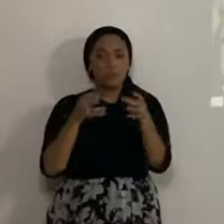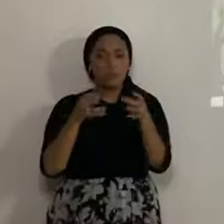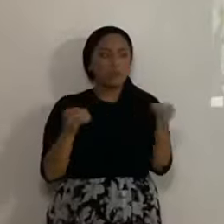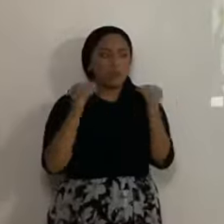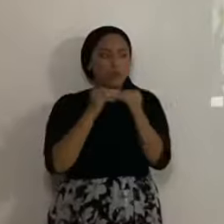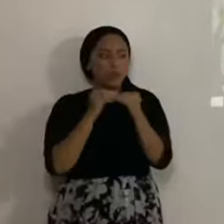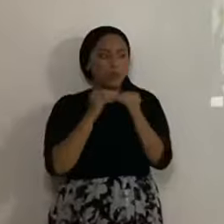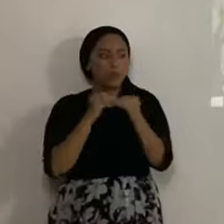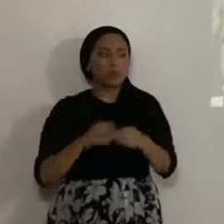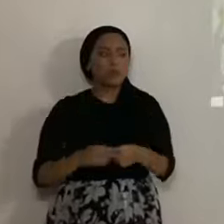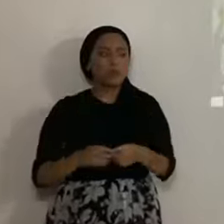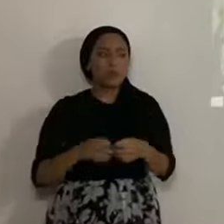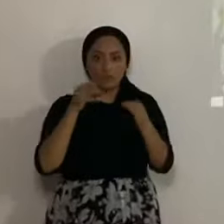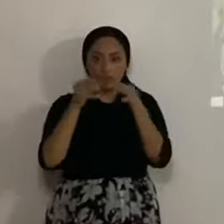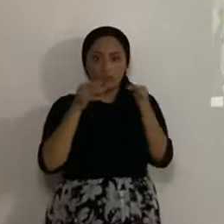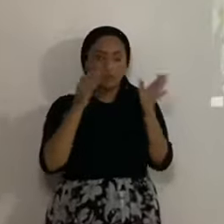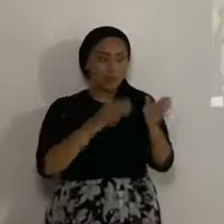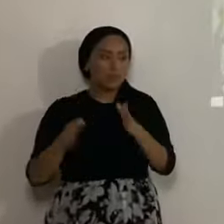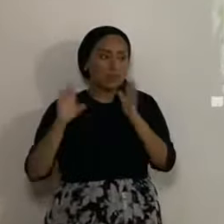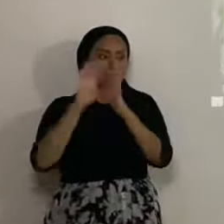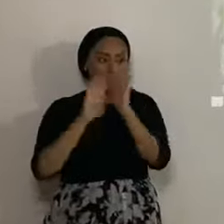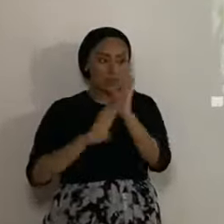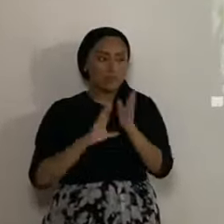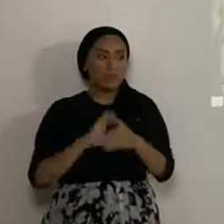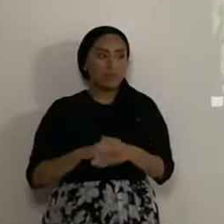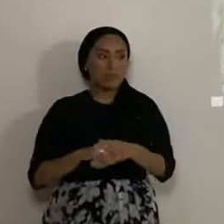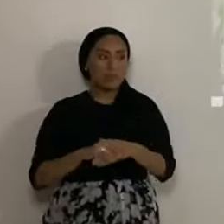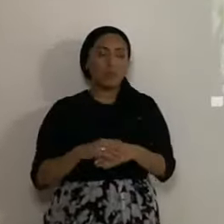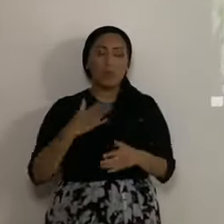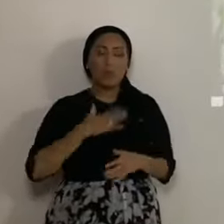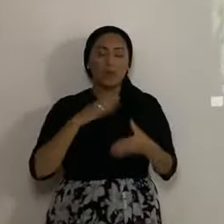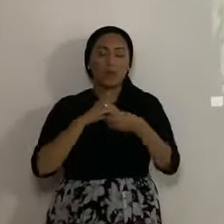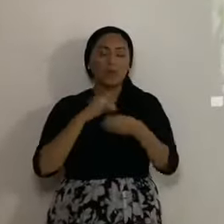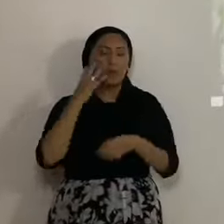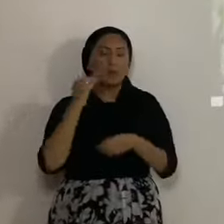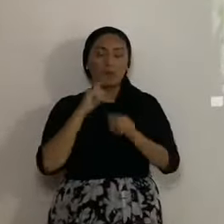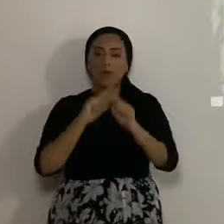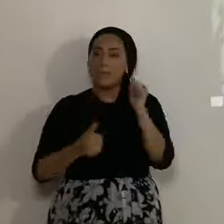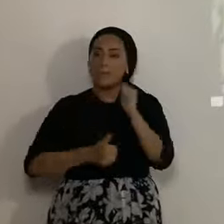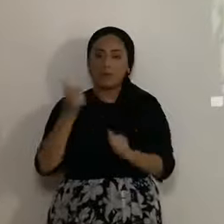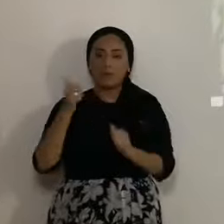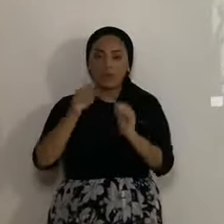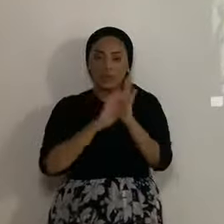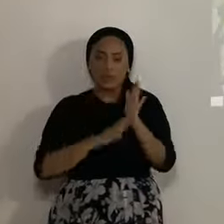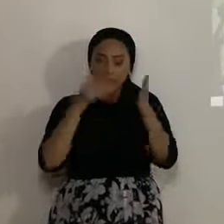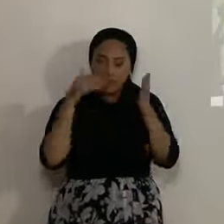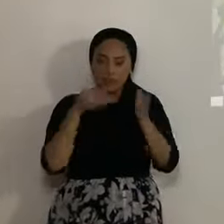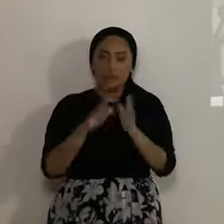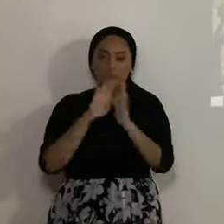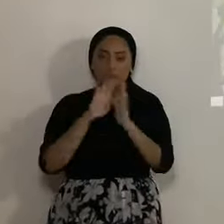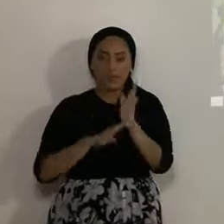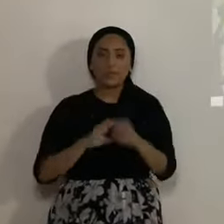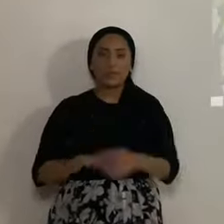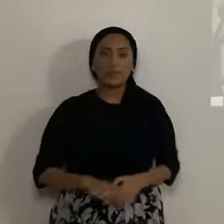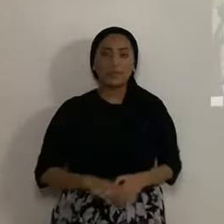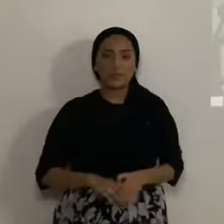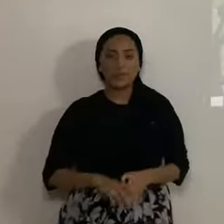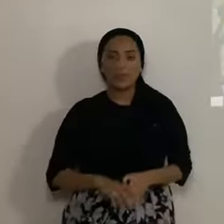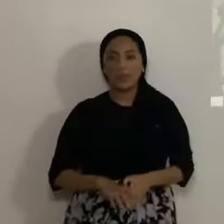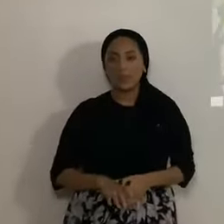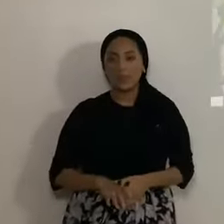interesantes basadas a la Tanaj y a la experiencia personal, pero sobre todo a la Biblia, a la Biblia. Entonces,